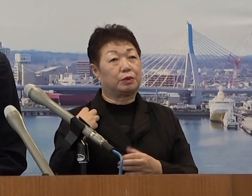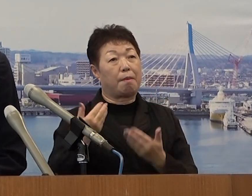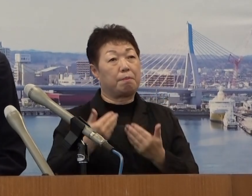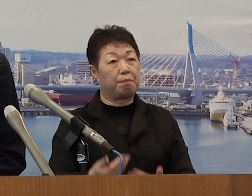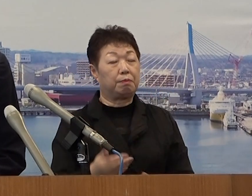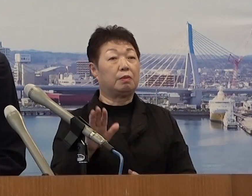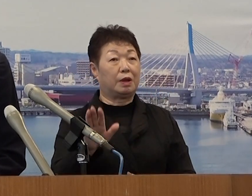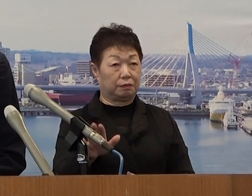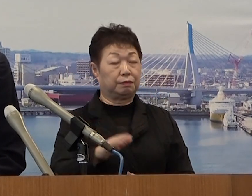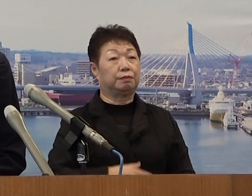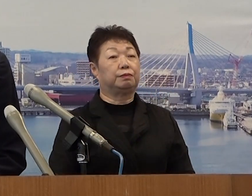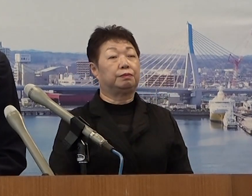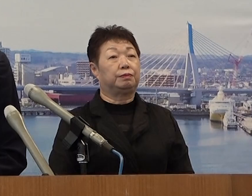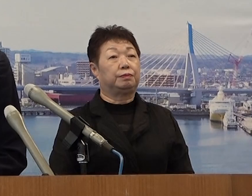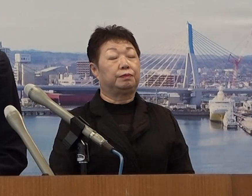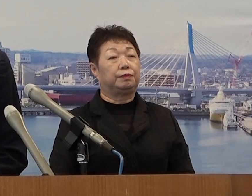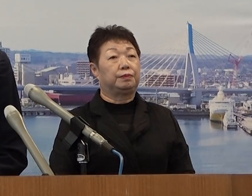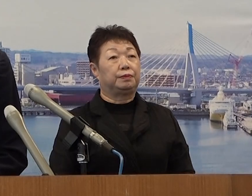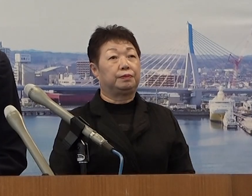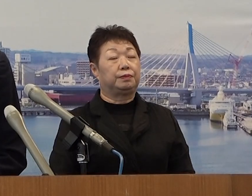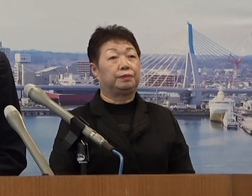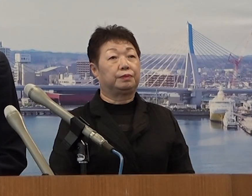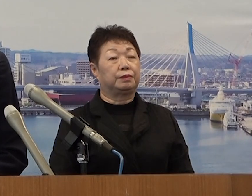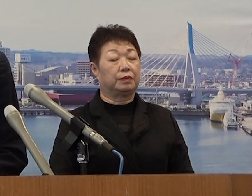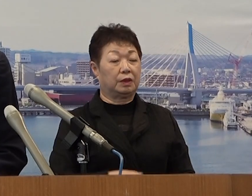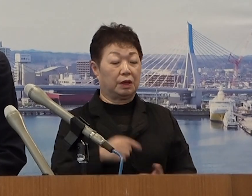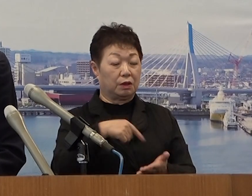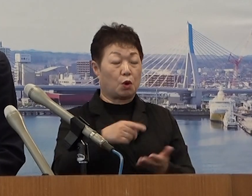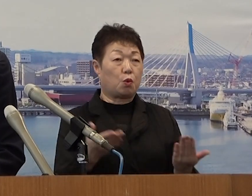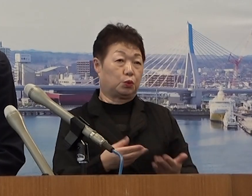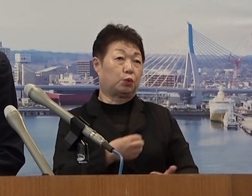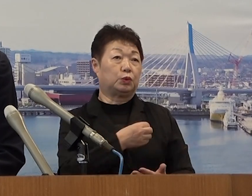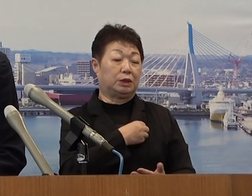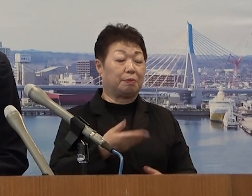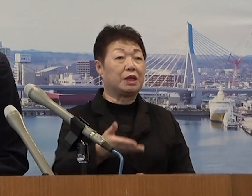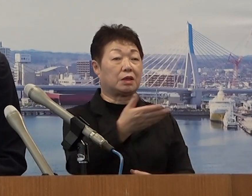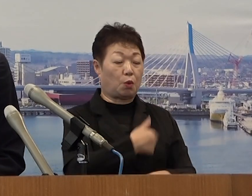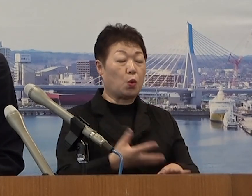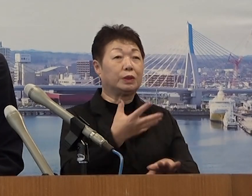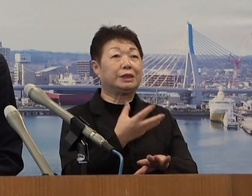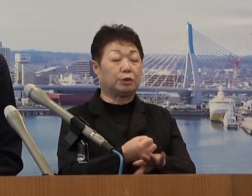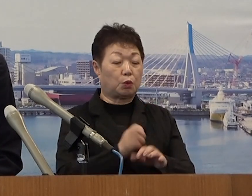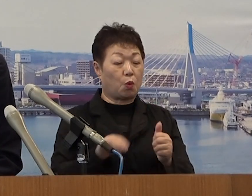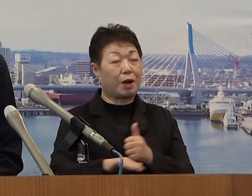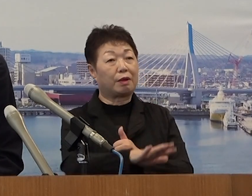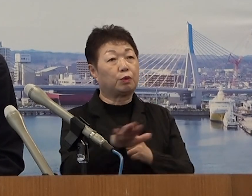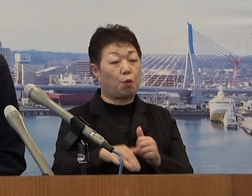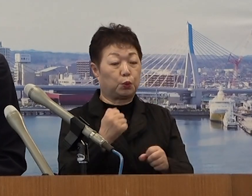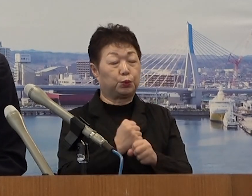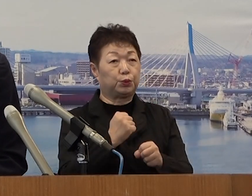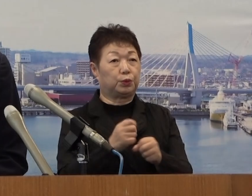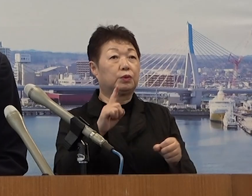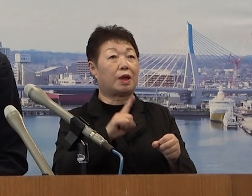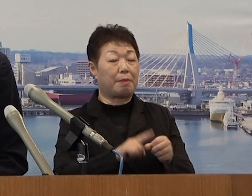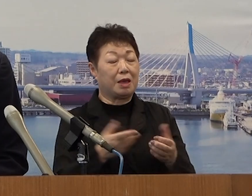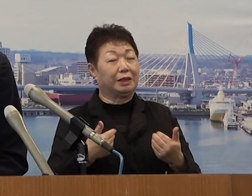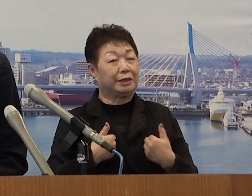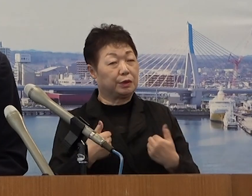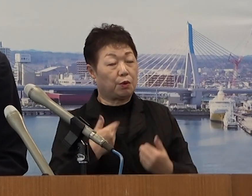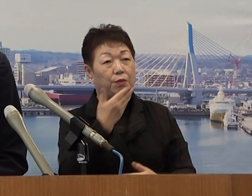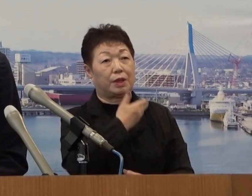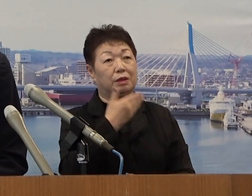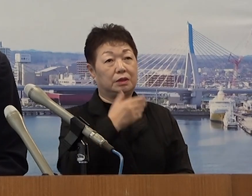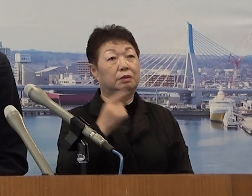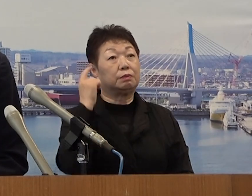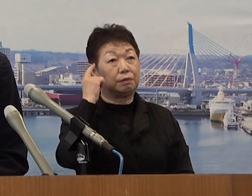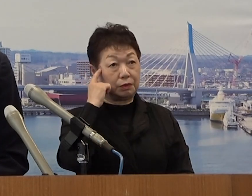ところではございますが教職員の皆様の執務環境の改善を図るために必要不可欠なもの